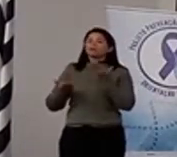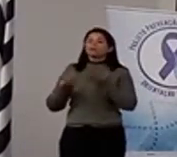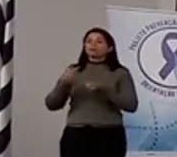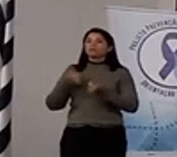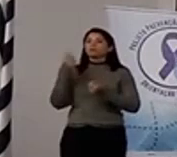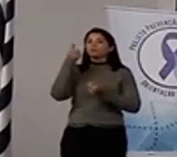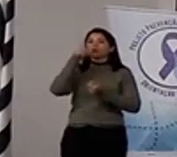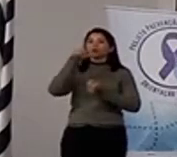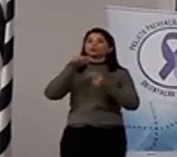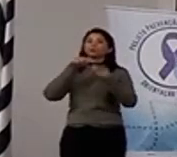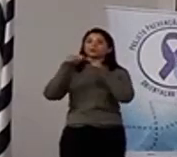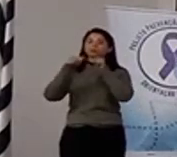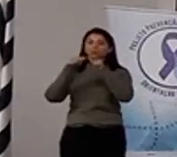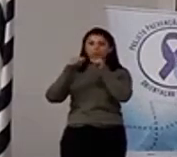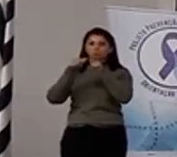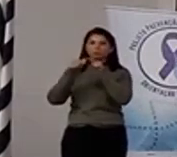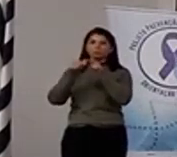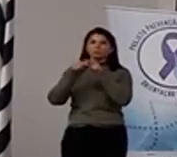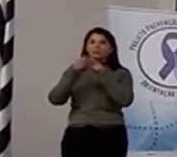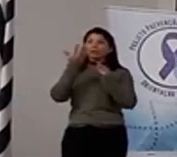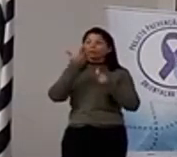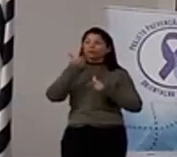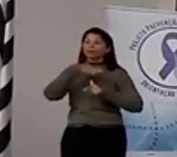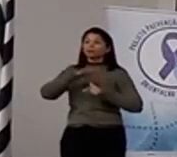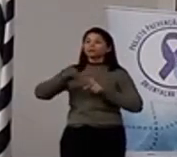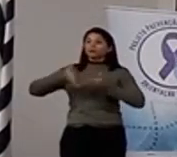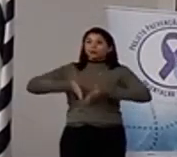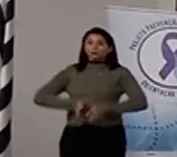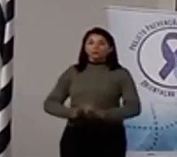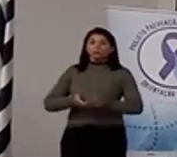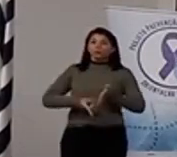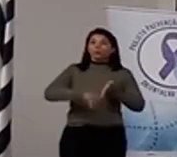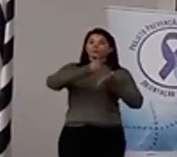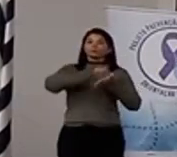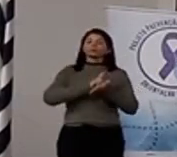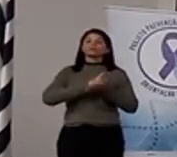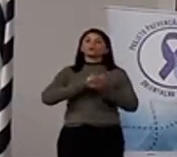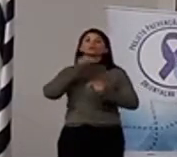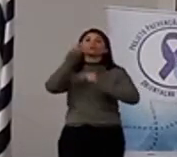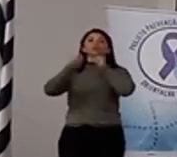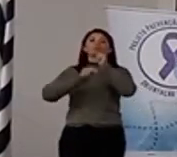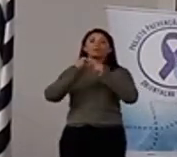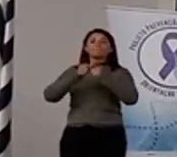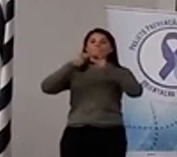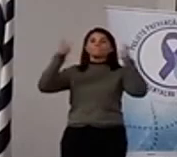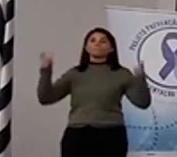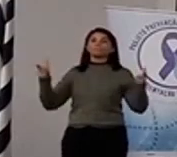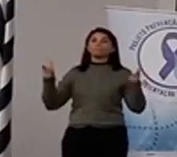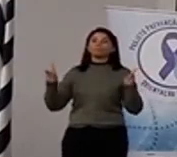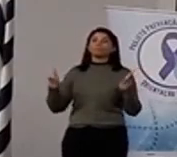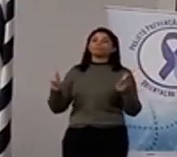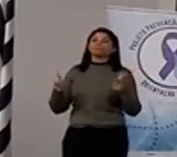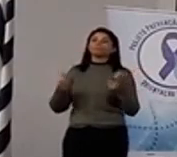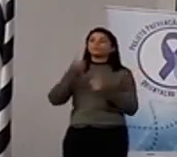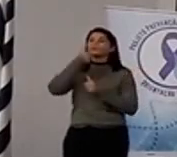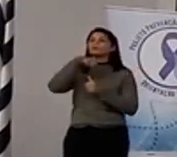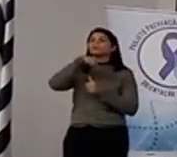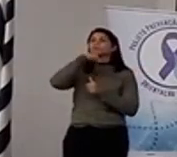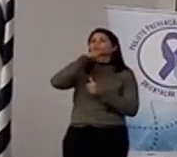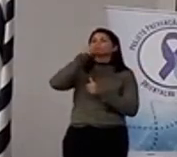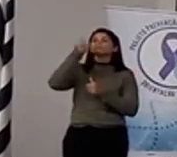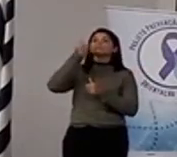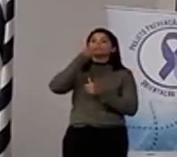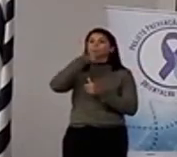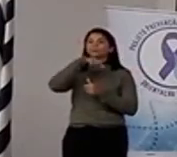conseguem ter um trabalho e tal. A criança nasceu com um atraso bem maior. Então, não esqueçam disso. Às vezes, você acha que o pai ou a mãe são apenas